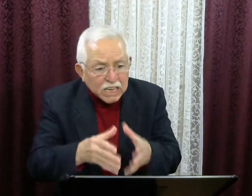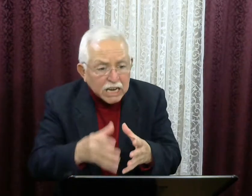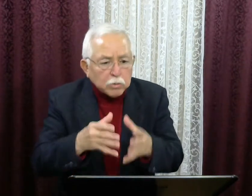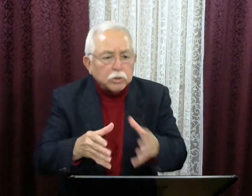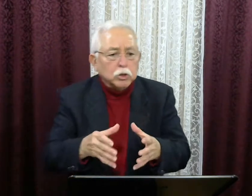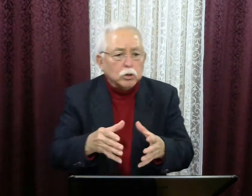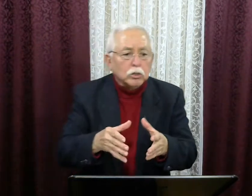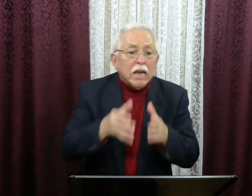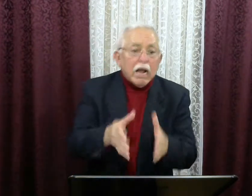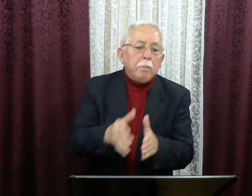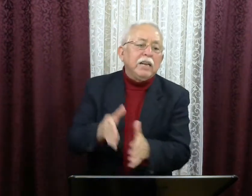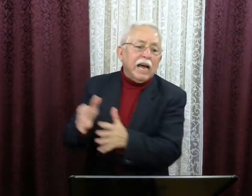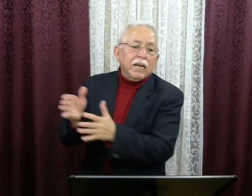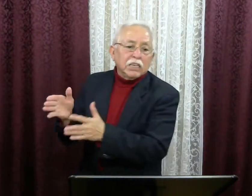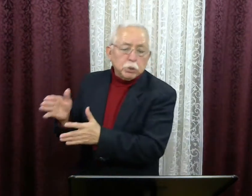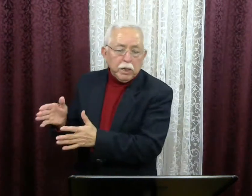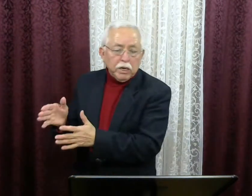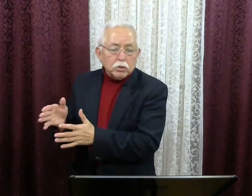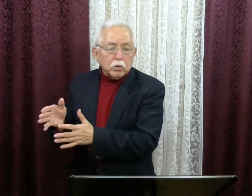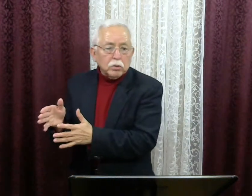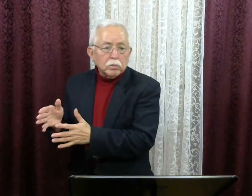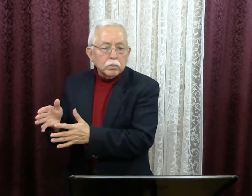deseáramos nosotros, caminar en el Espíritu.